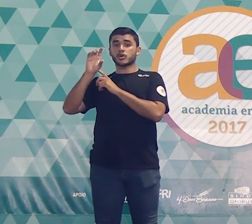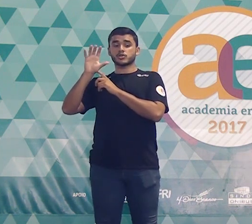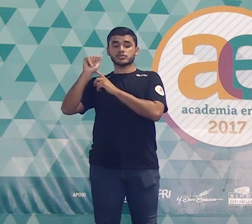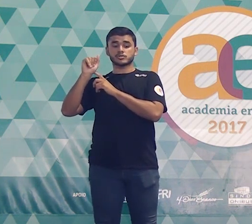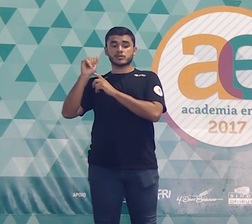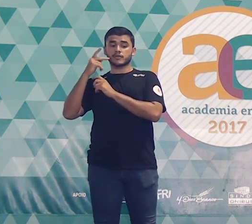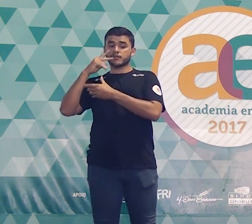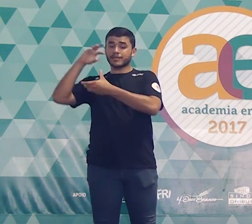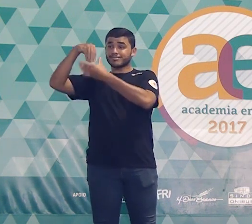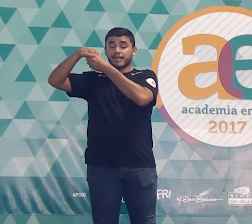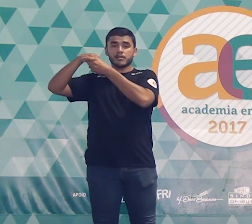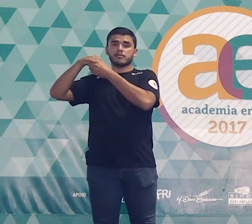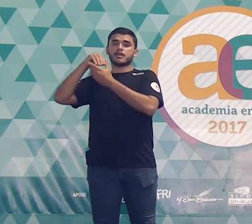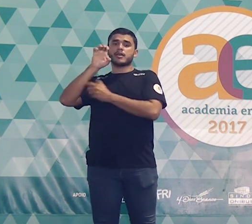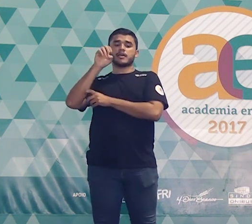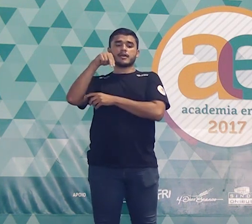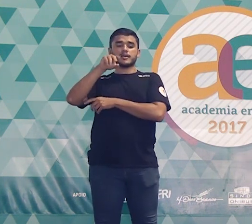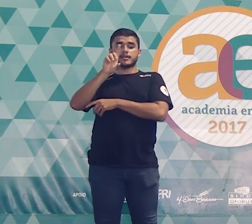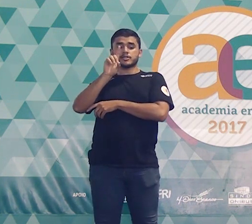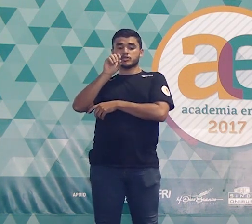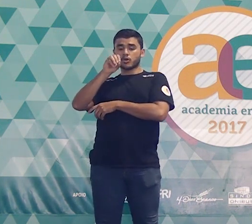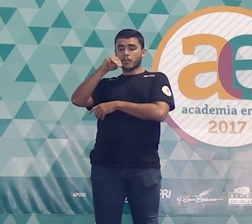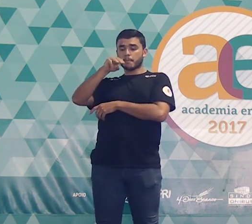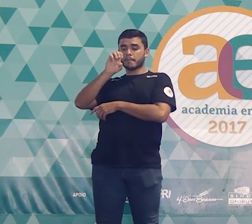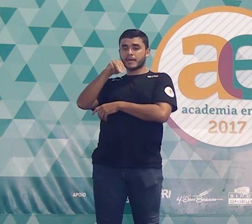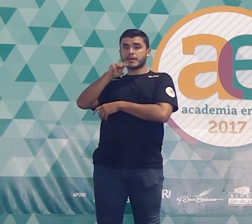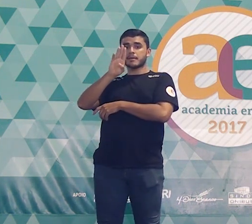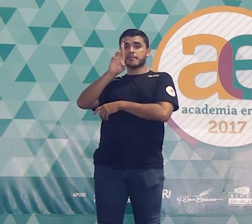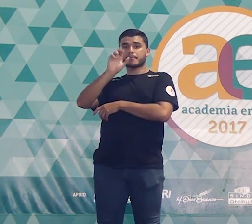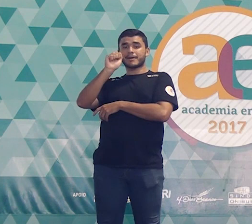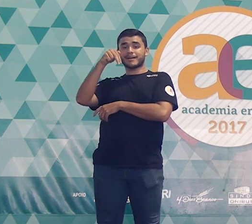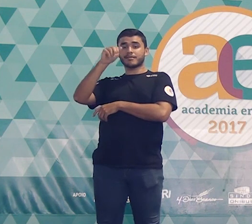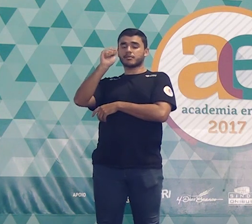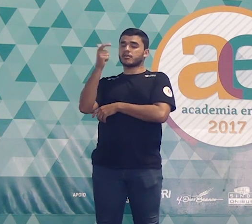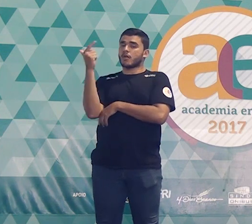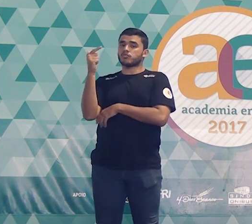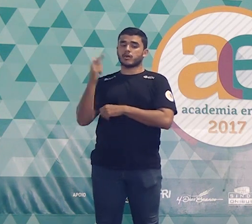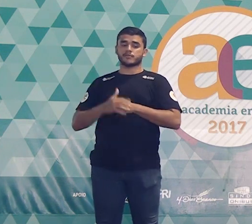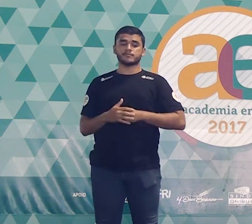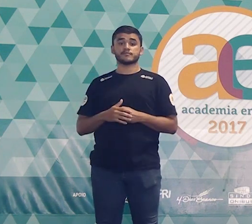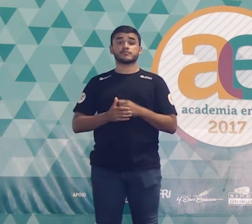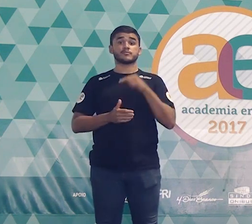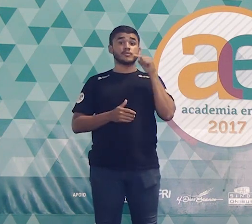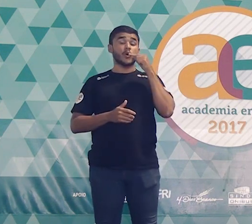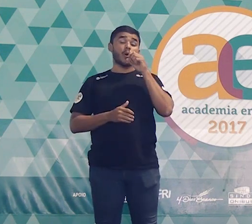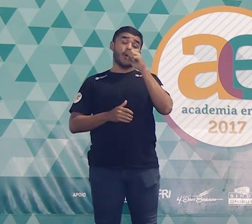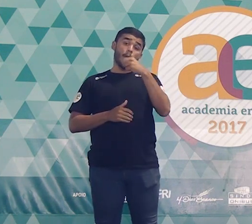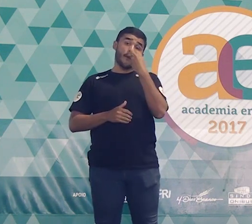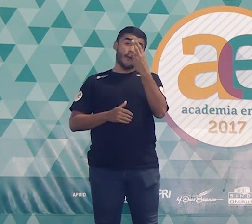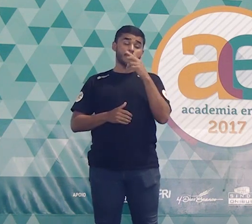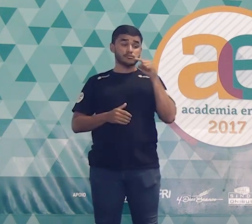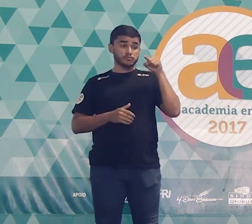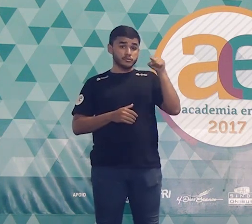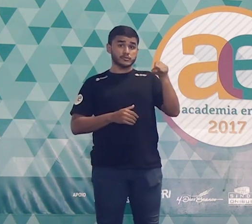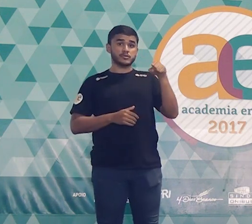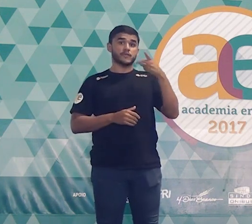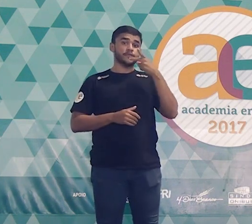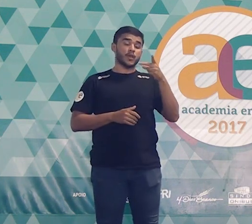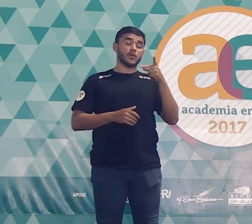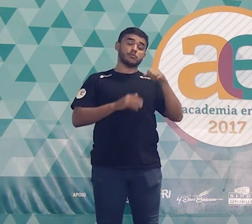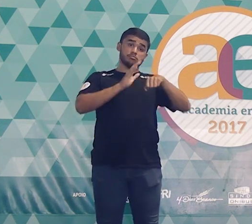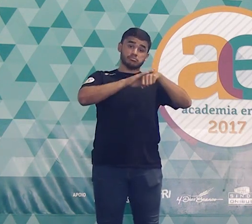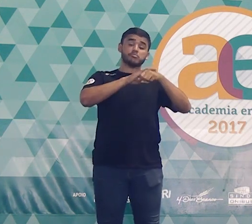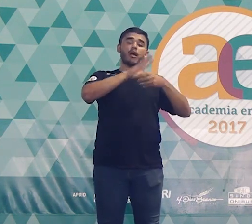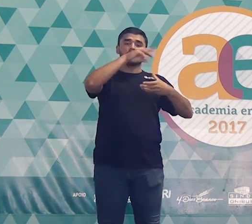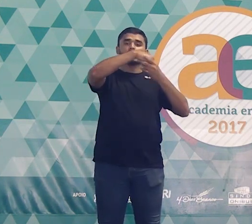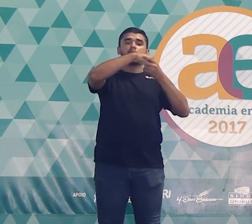de endomembranas. Ou, se você preferir, você põe as células eucarióticas são providas